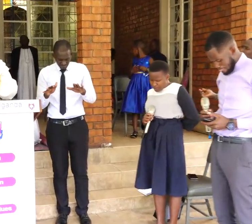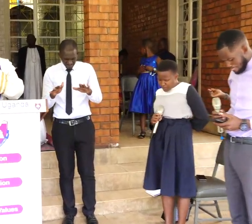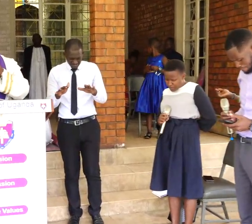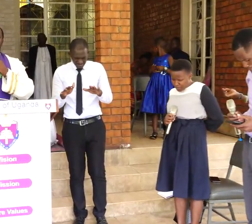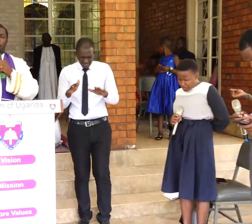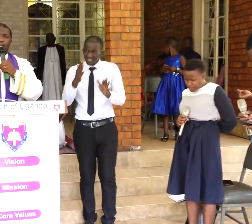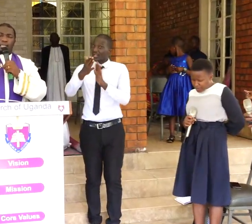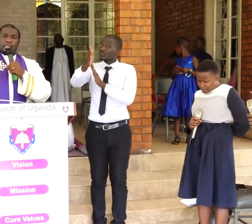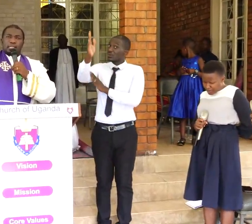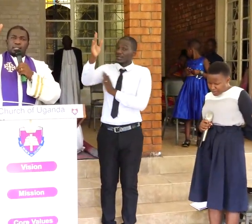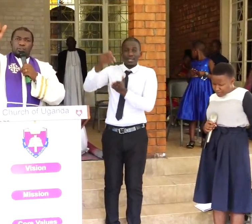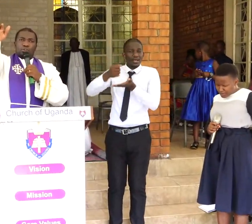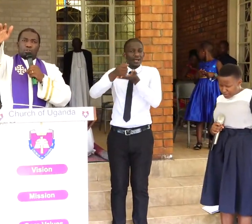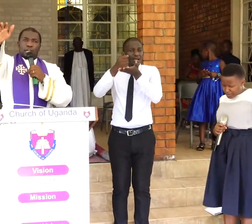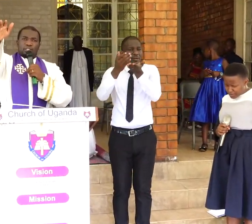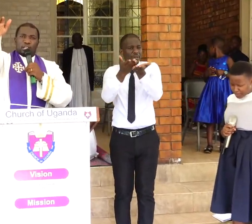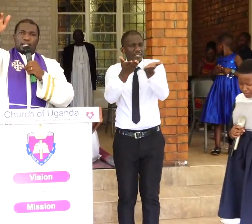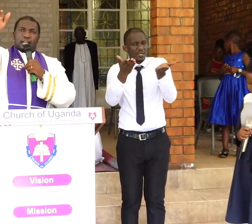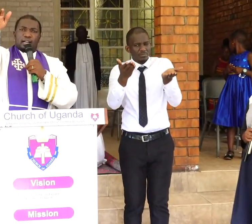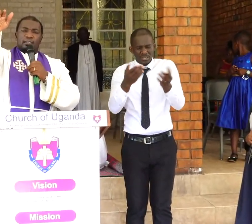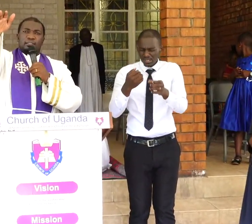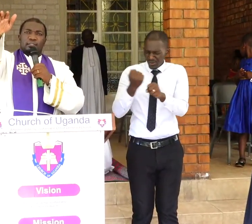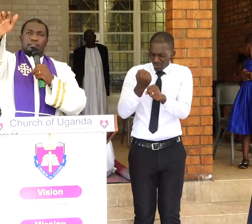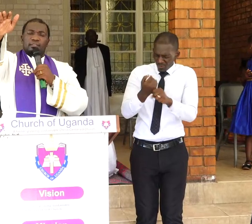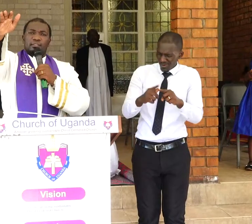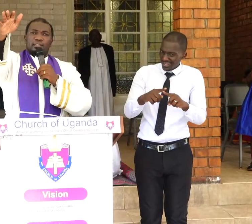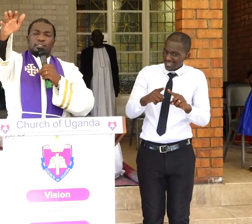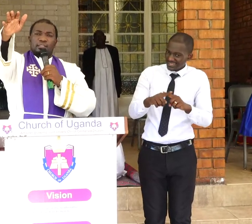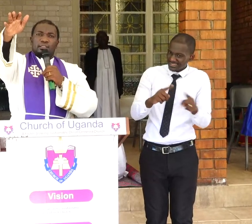Katonda abayambe okola saddaaka